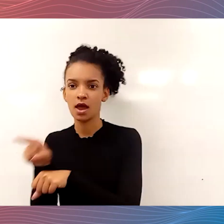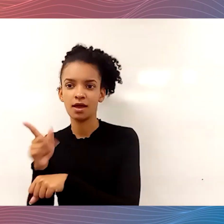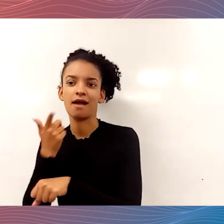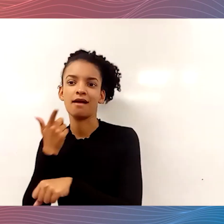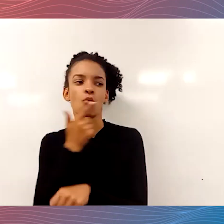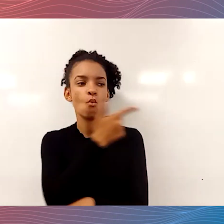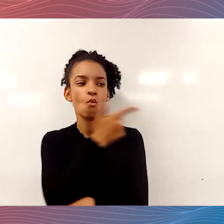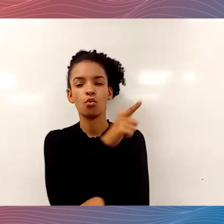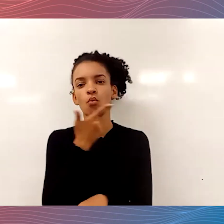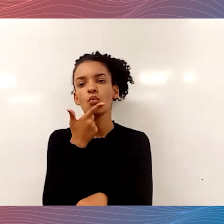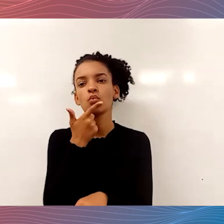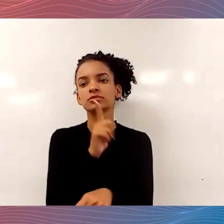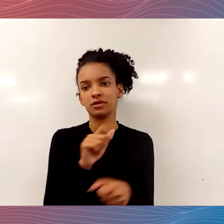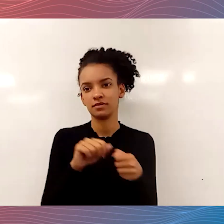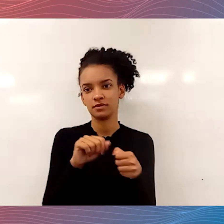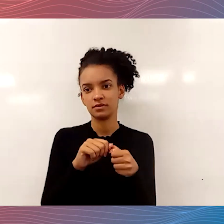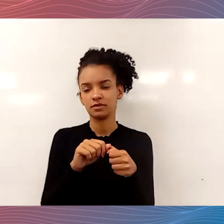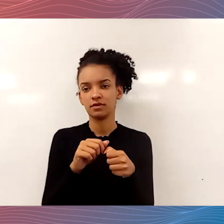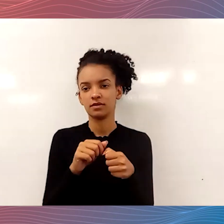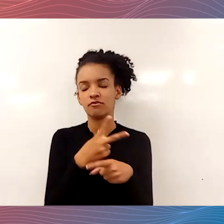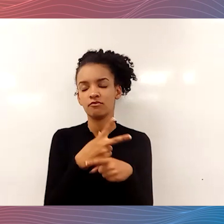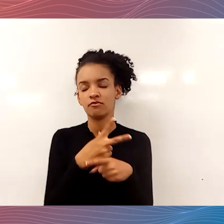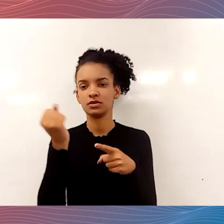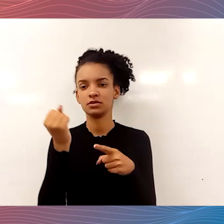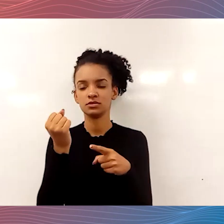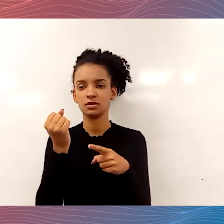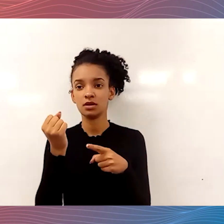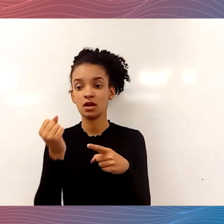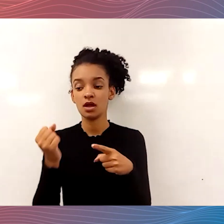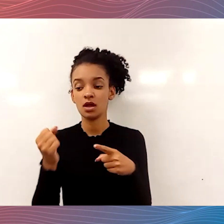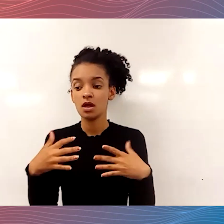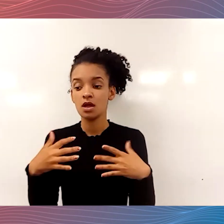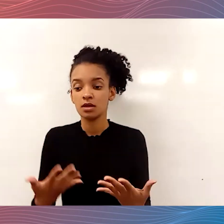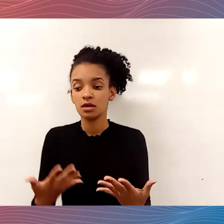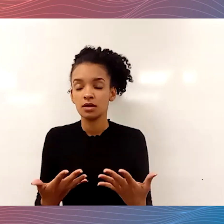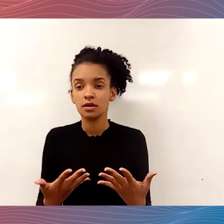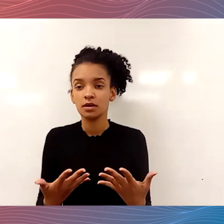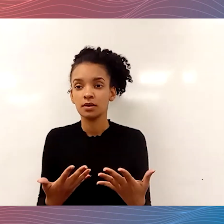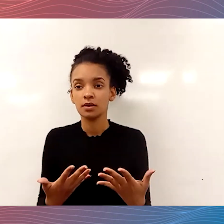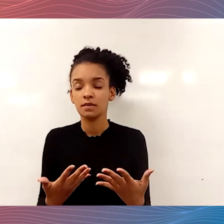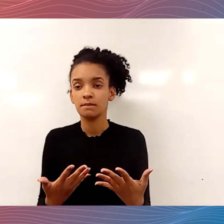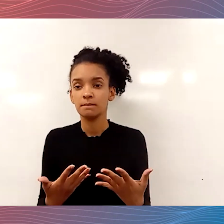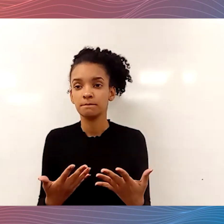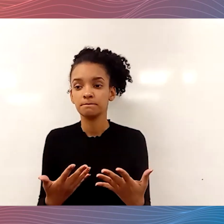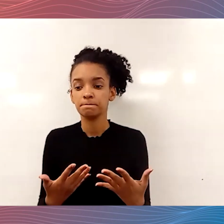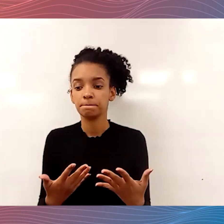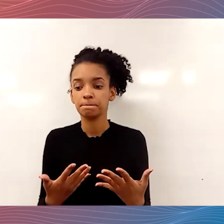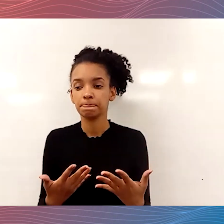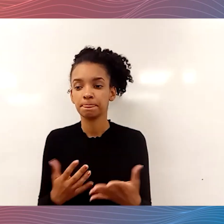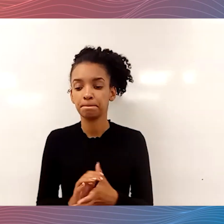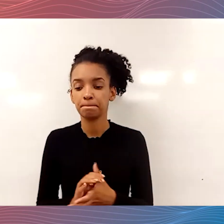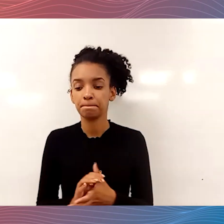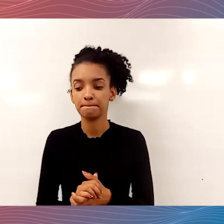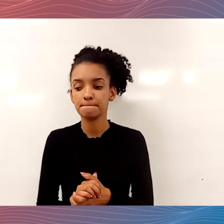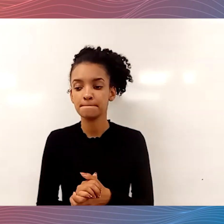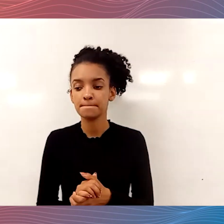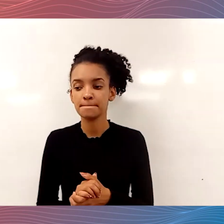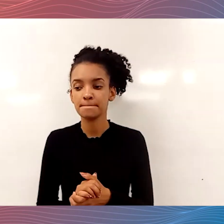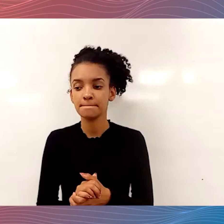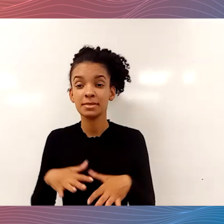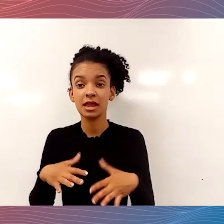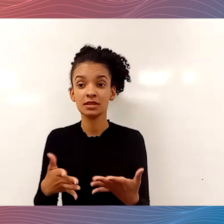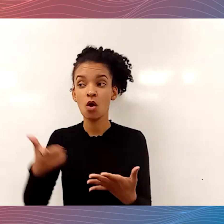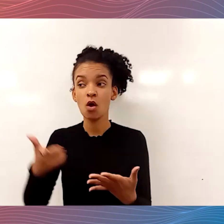Jackson, e ele falou: vamos montar um time não em função do Michael Jackson, vamos montar